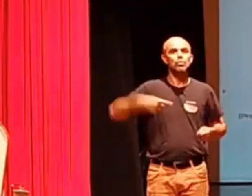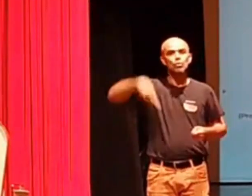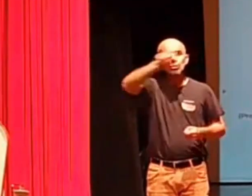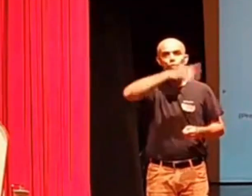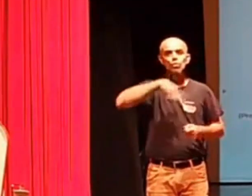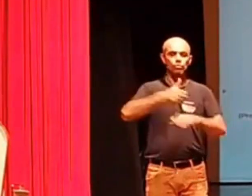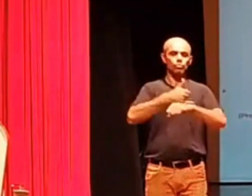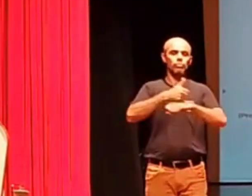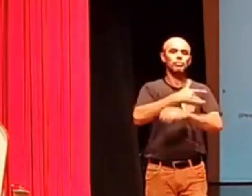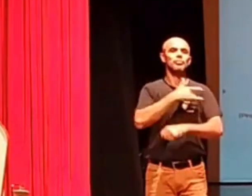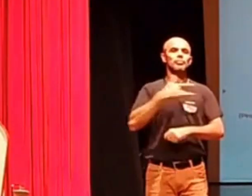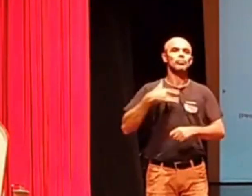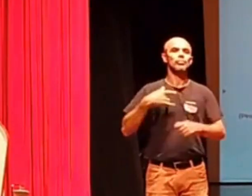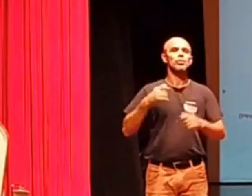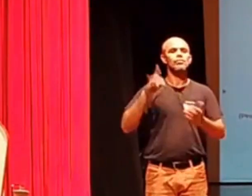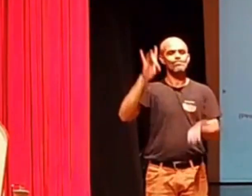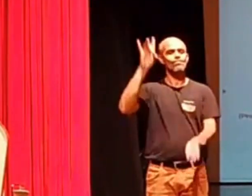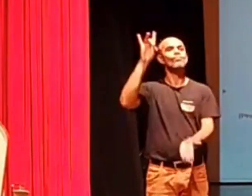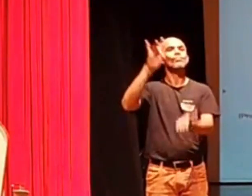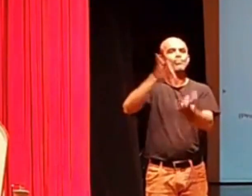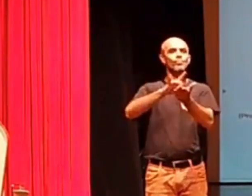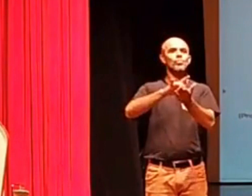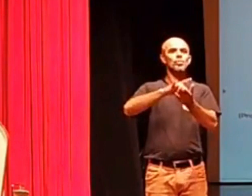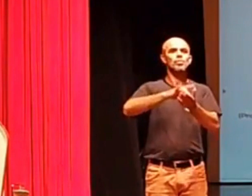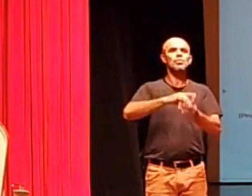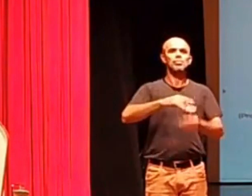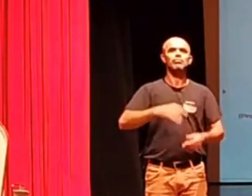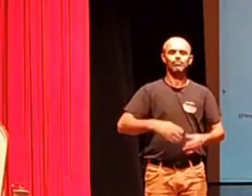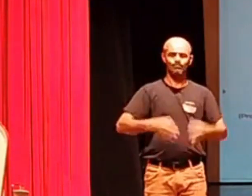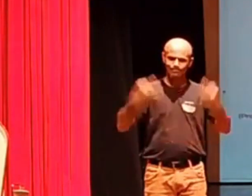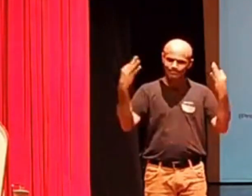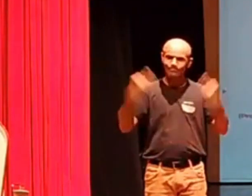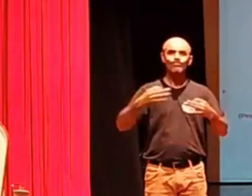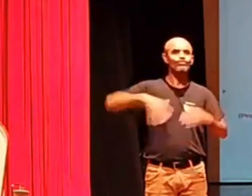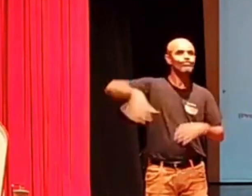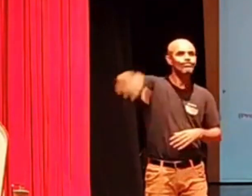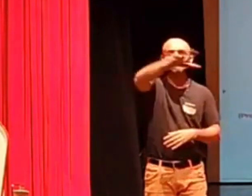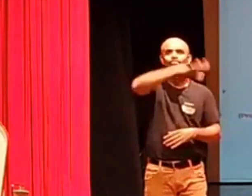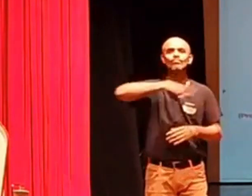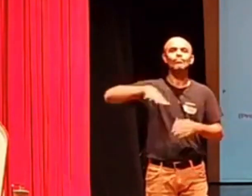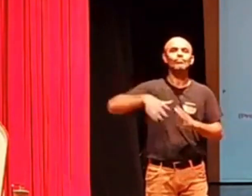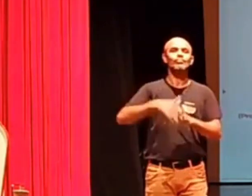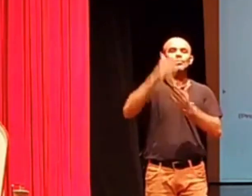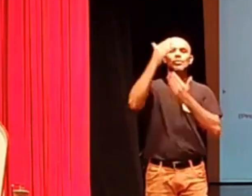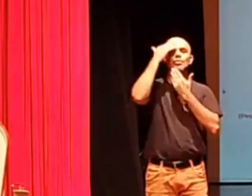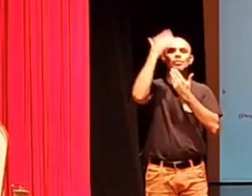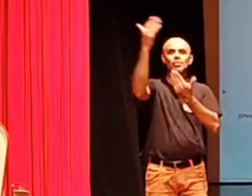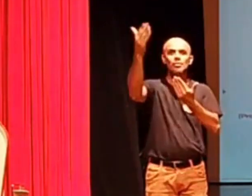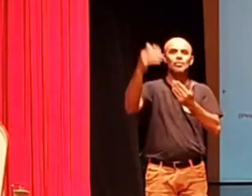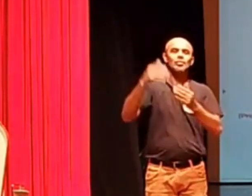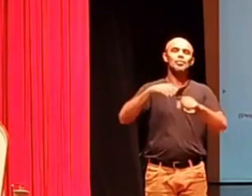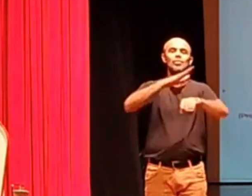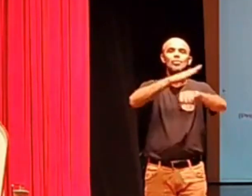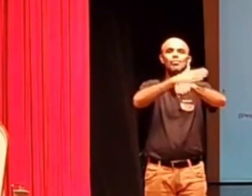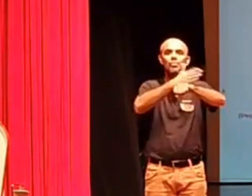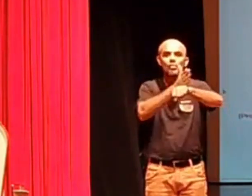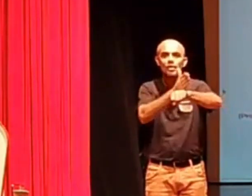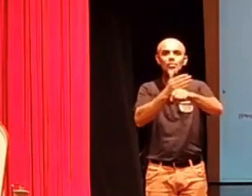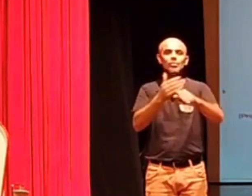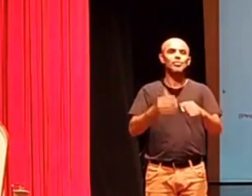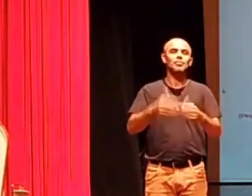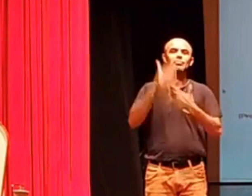de saúde seja verdadeiramente honrado por todos eles. Muito obrigada pelo tempo de